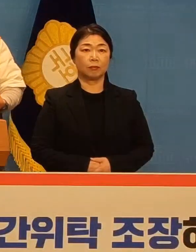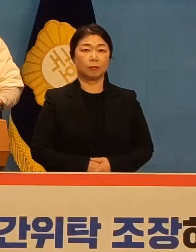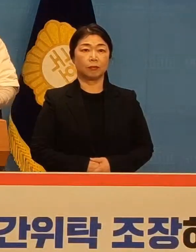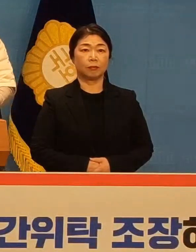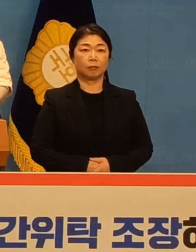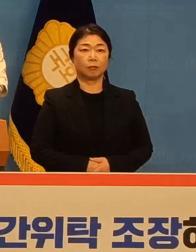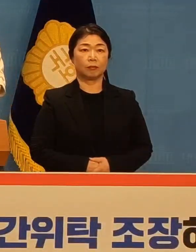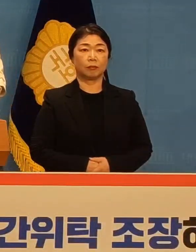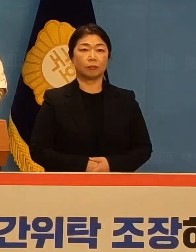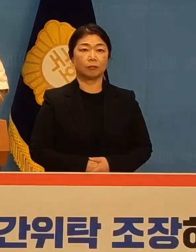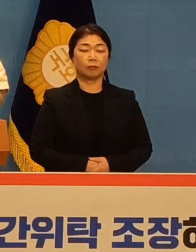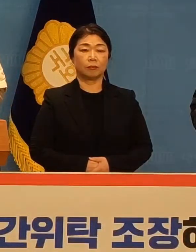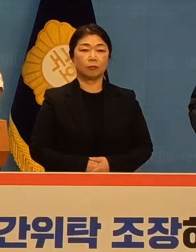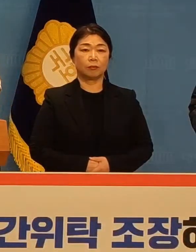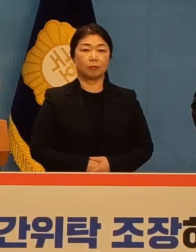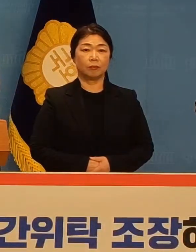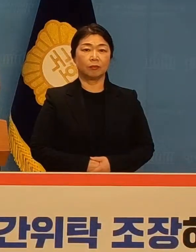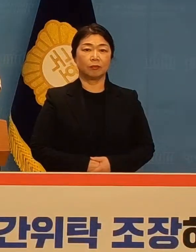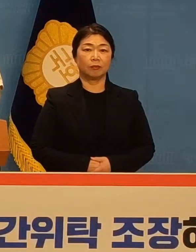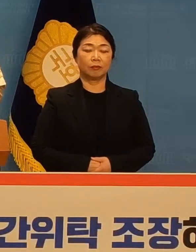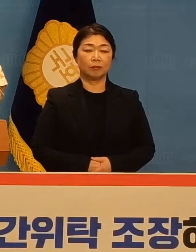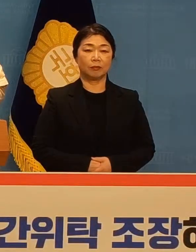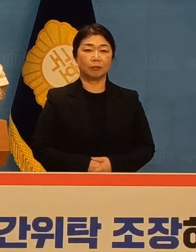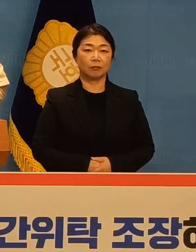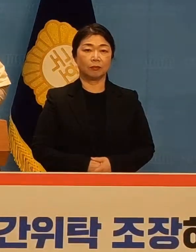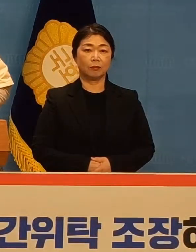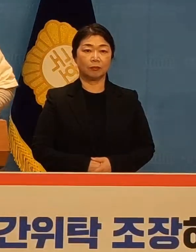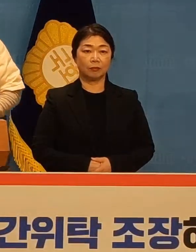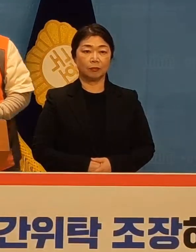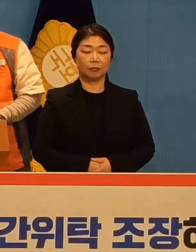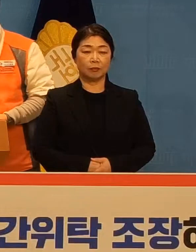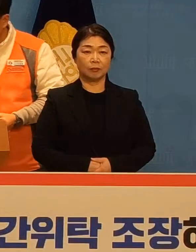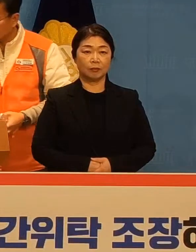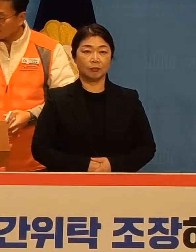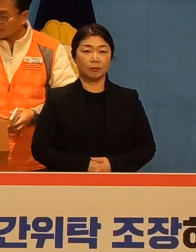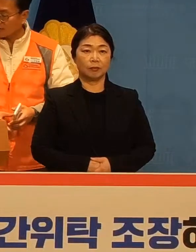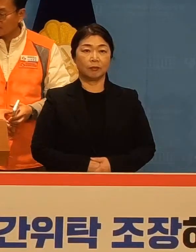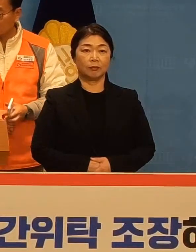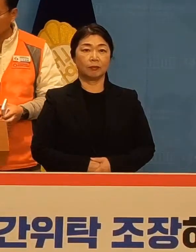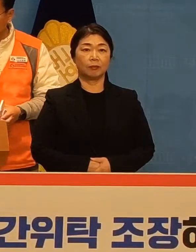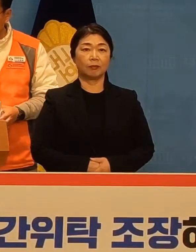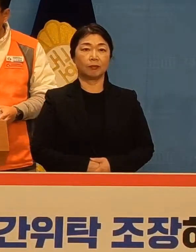여성. 자료 여기 있습니다. 여기 있습니다.